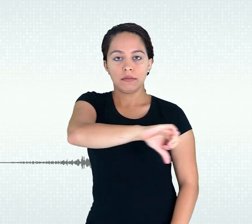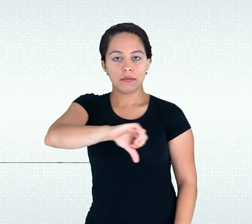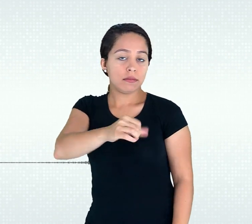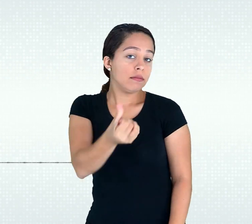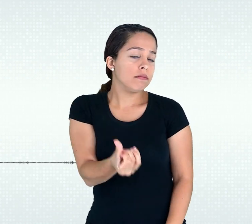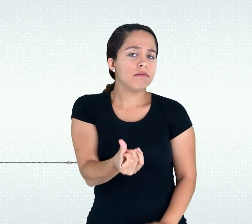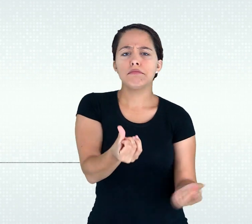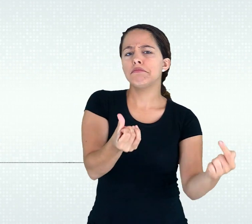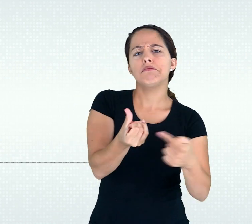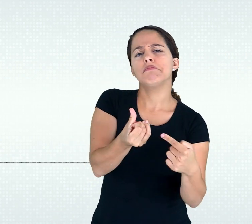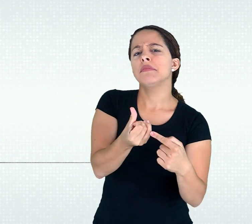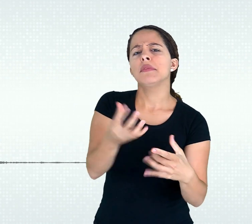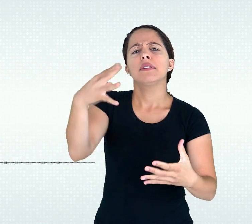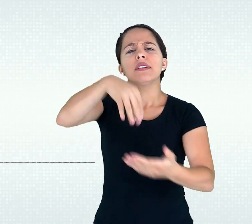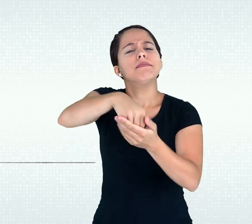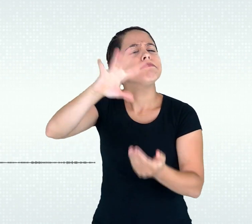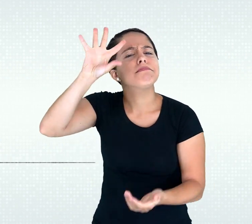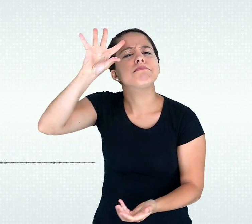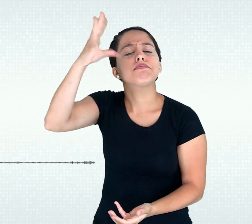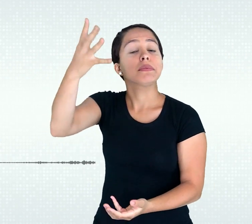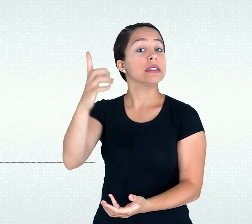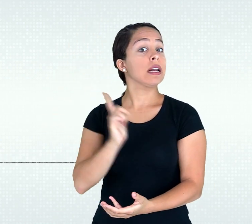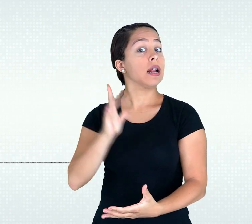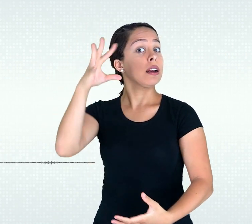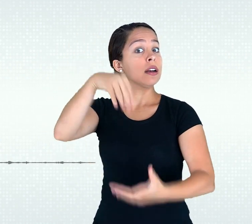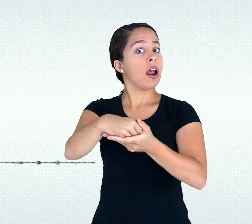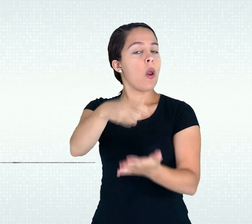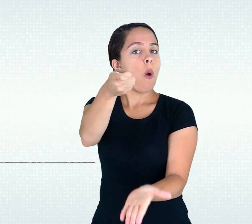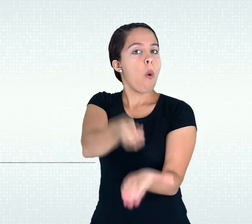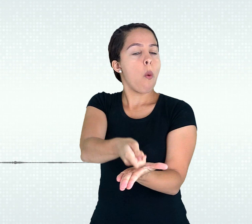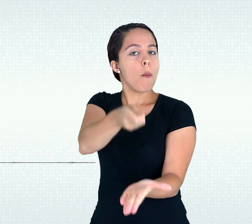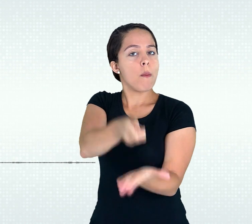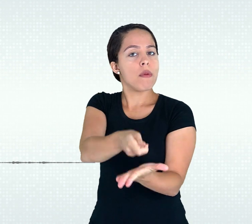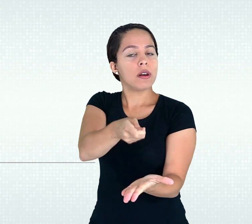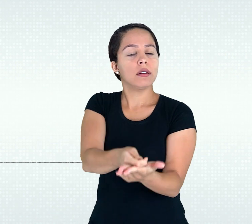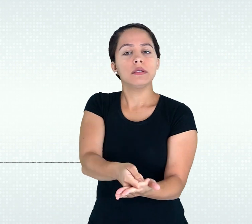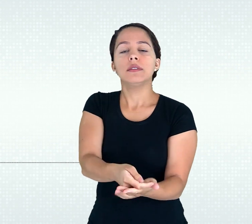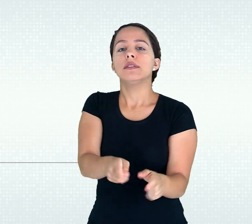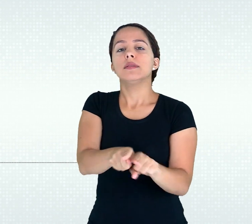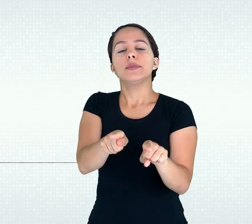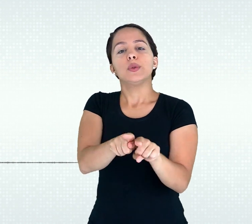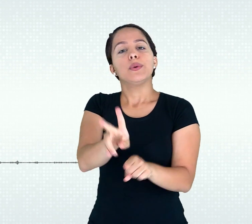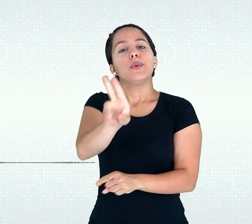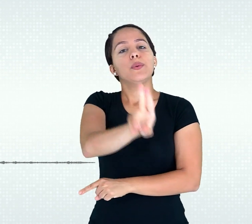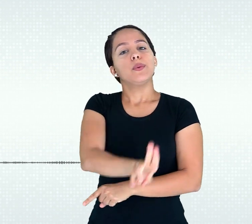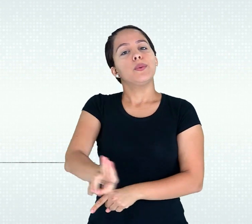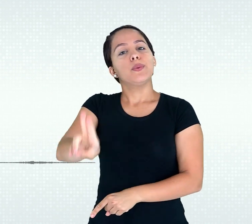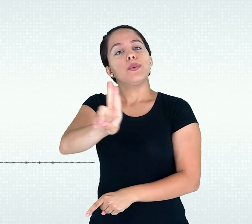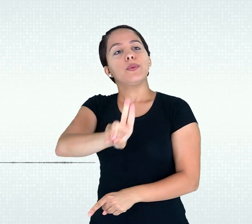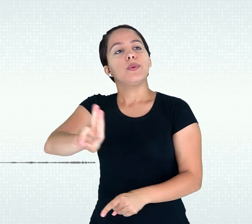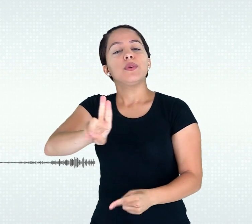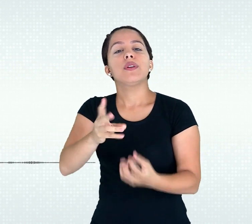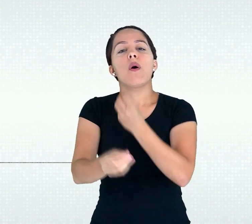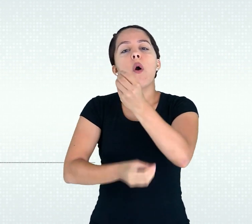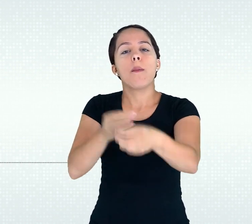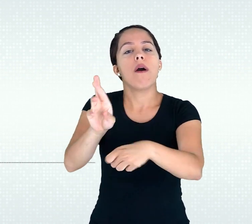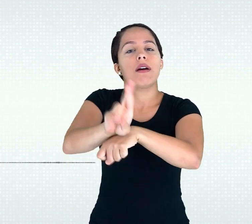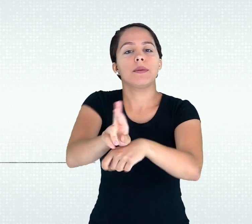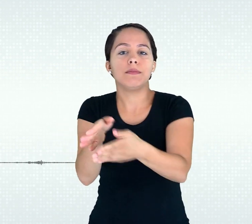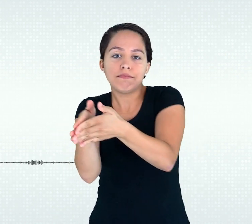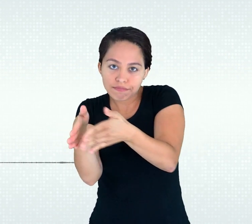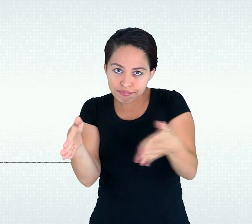decidiu sobre sua obrigatoriedade e orientou pelo seu uso paralelo ao período letivo